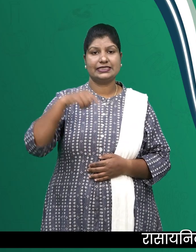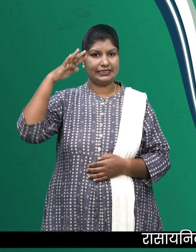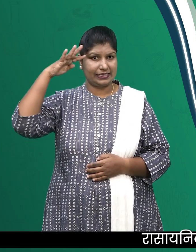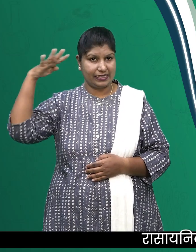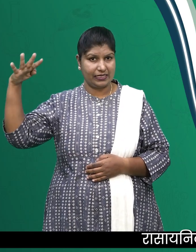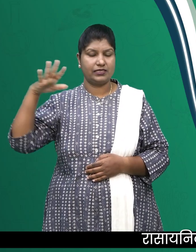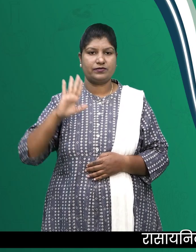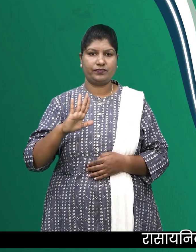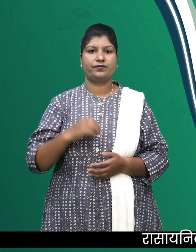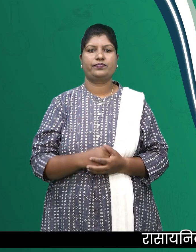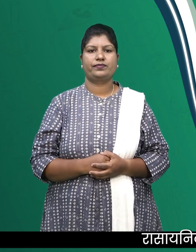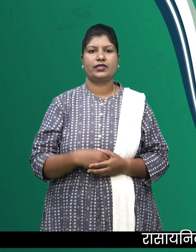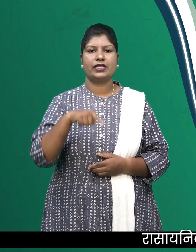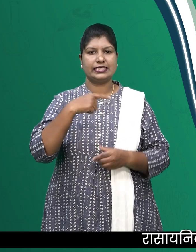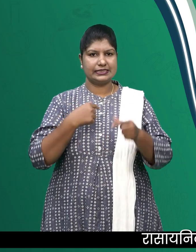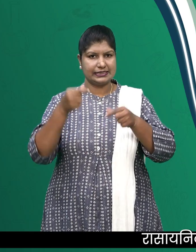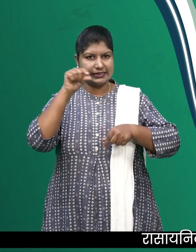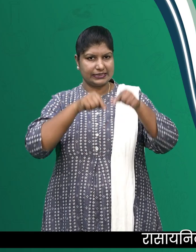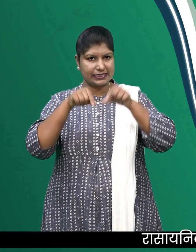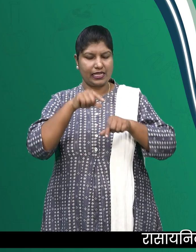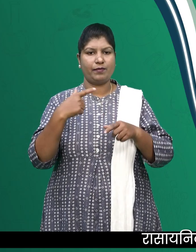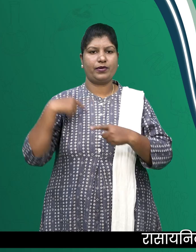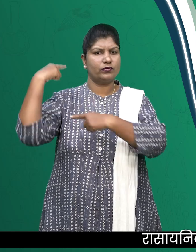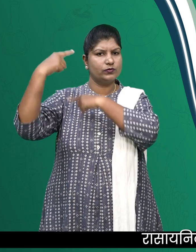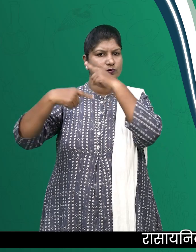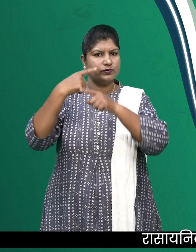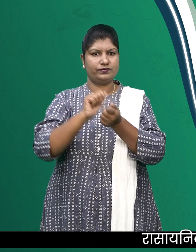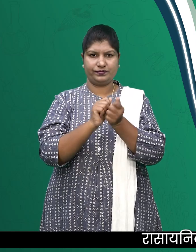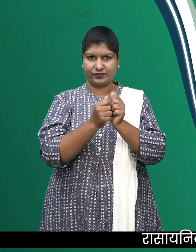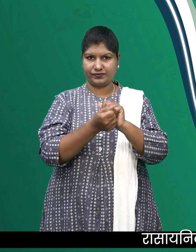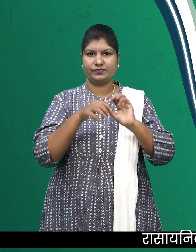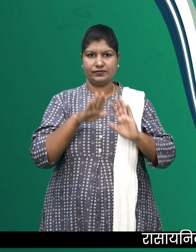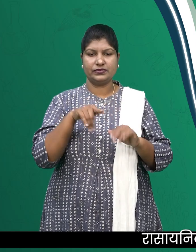रासायनिक विकास का सिद्धांत ओपेरन